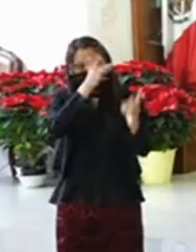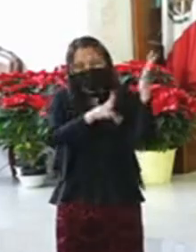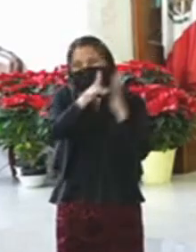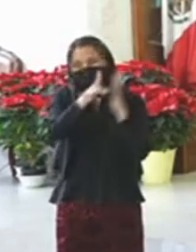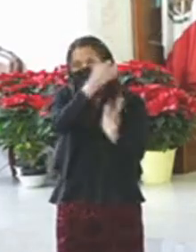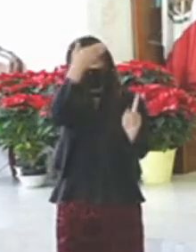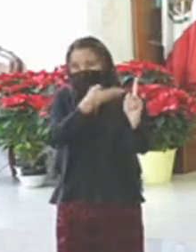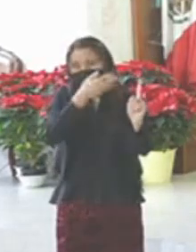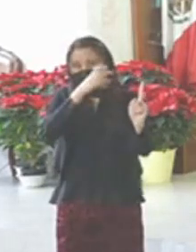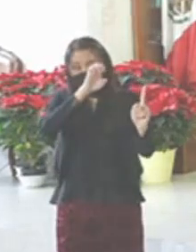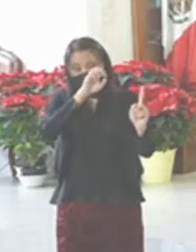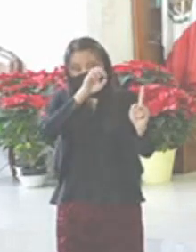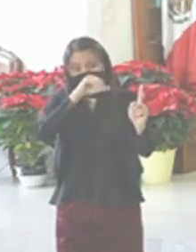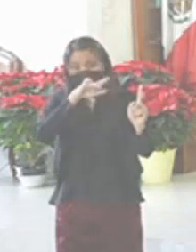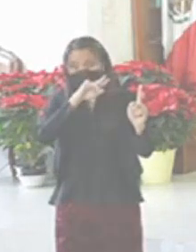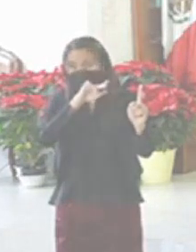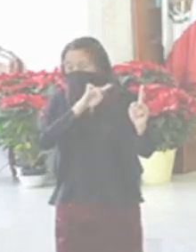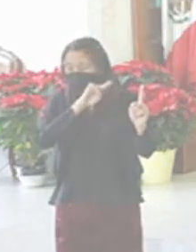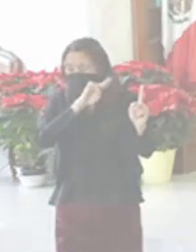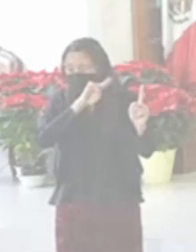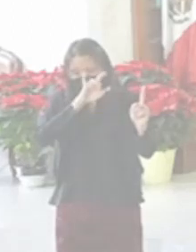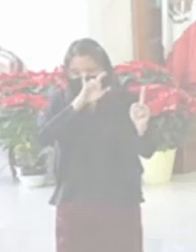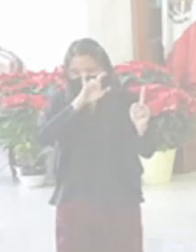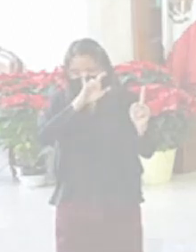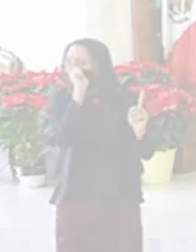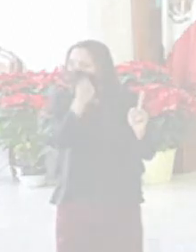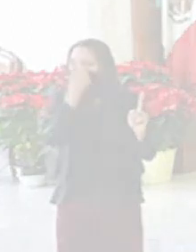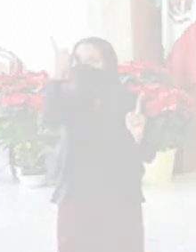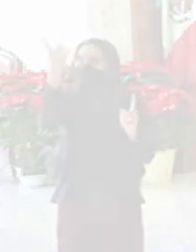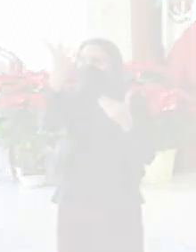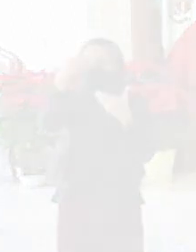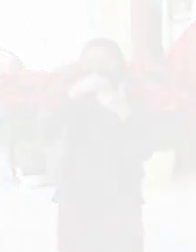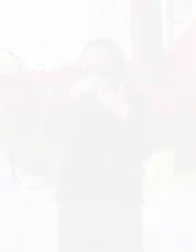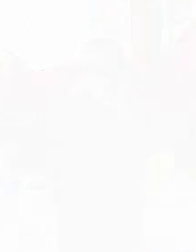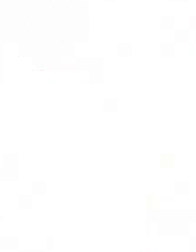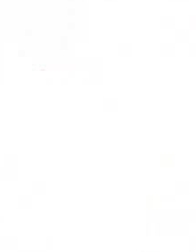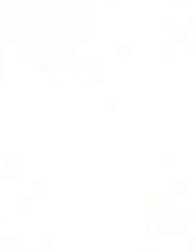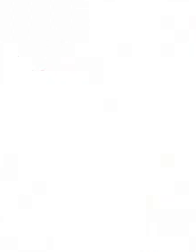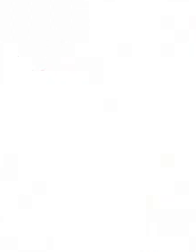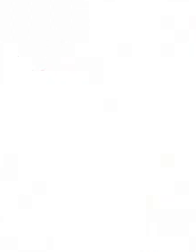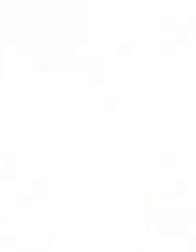Dios con nosotros. Oremos, hermanos.